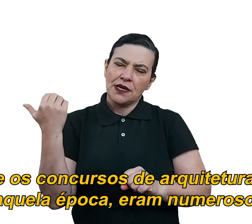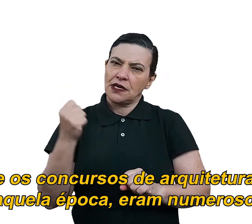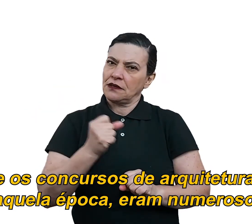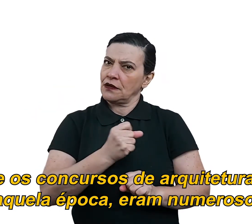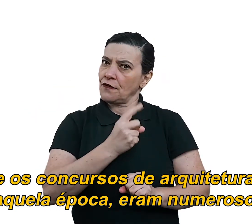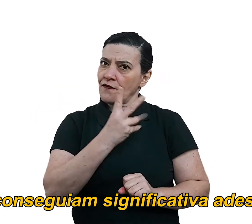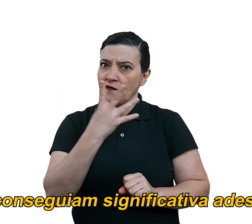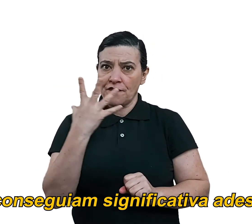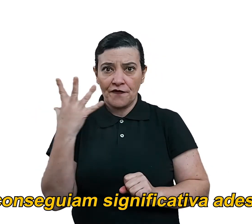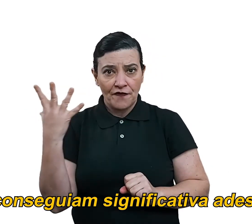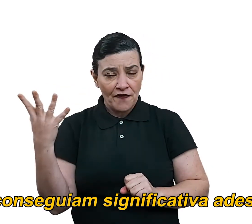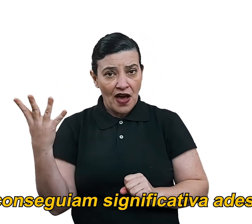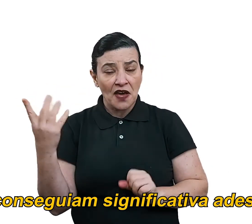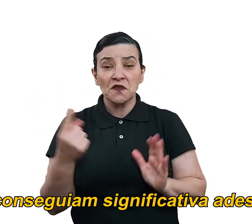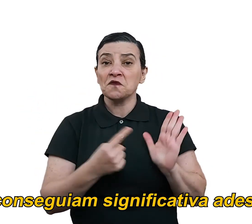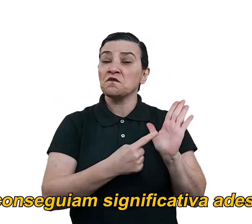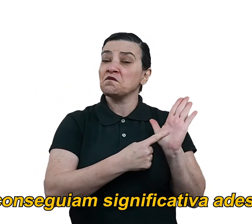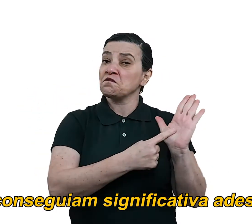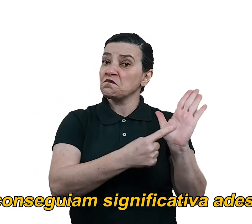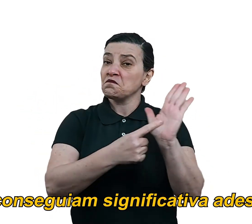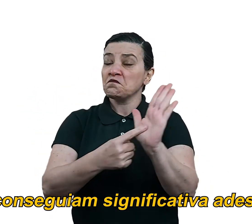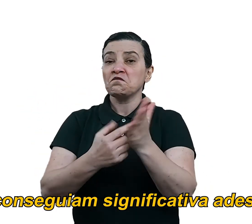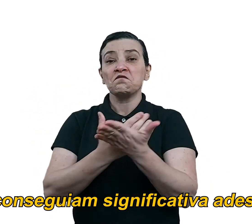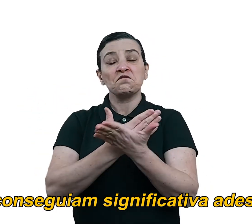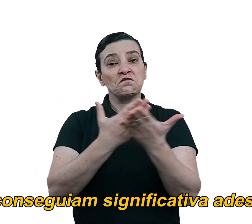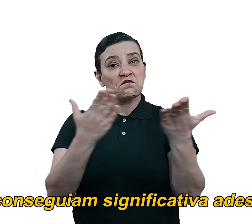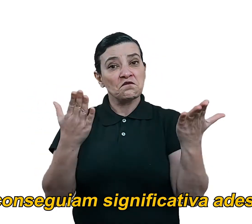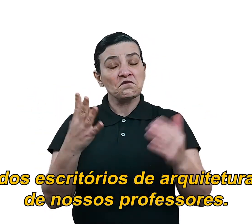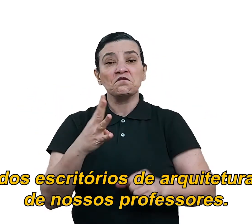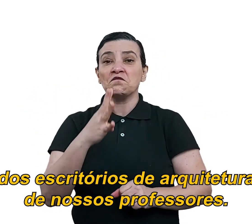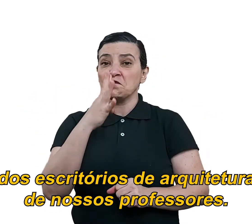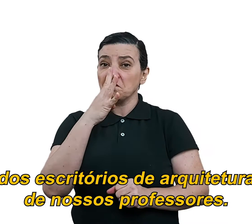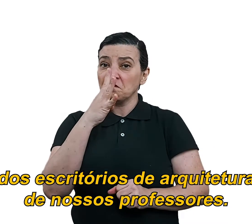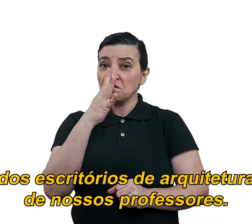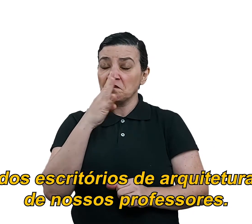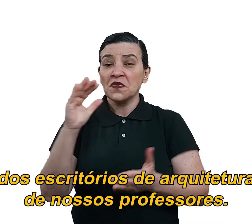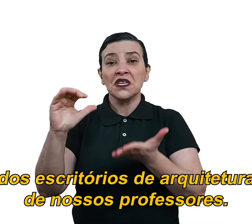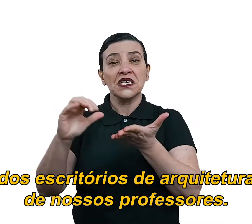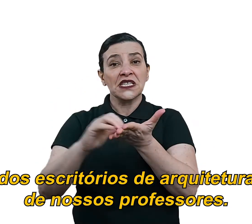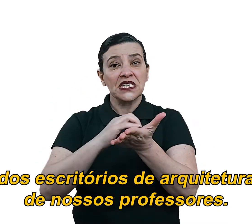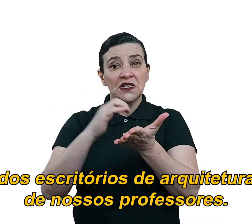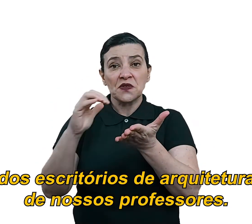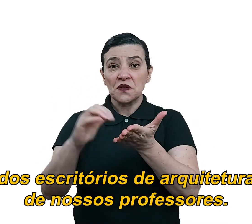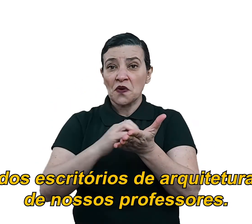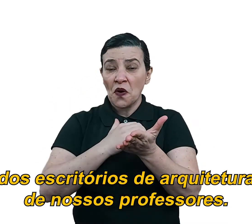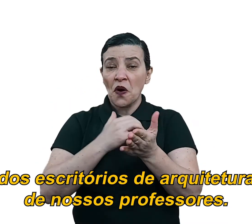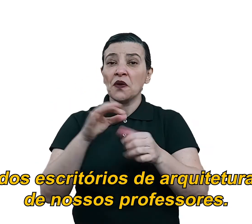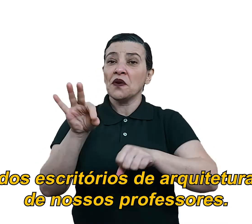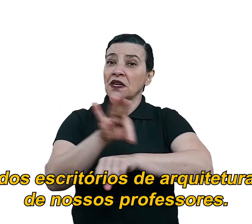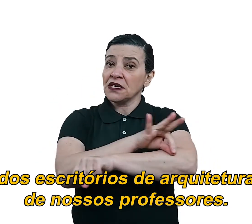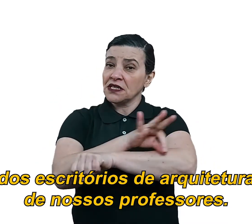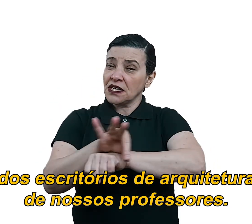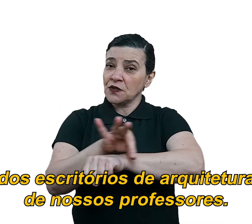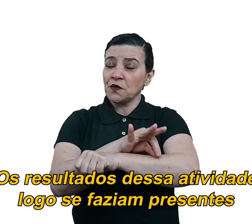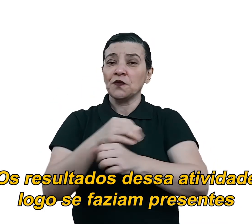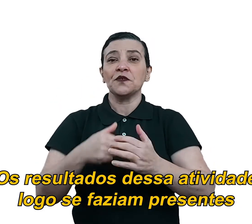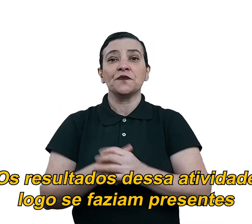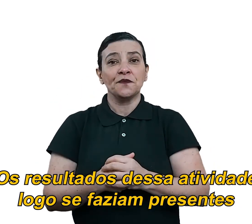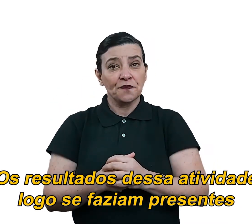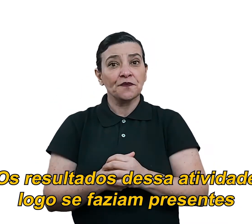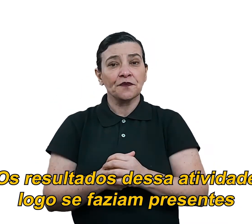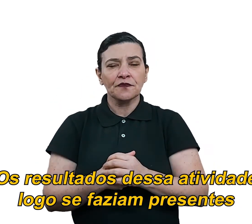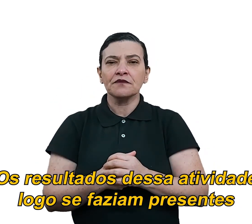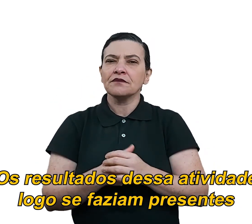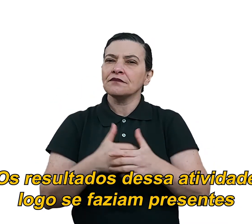eram numerosos e conseguiam significativa adesão dos escritórios de arquitetura de nossos professores.